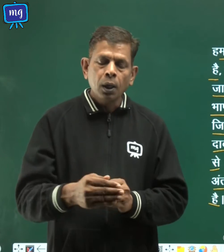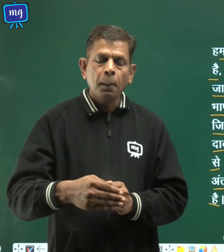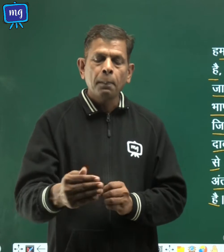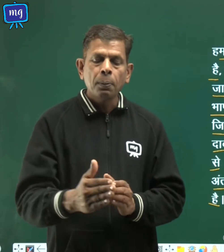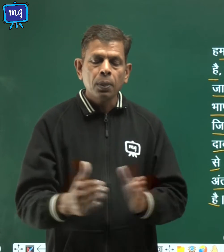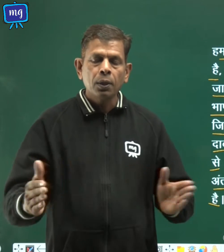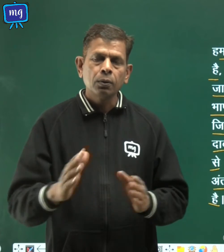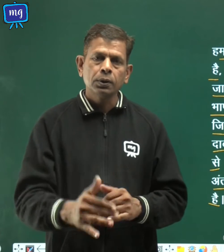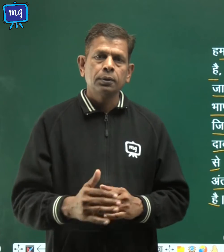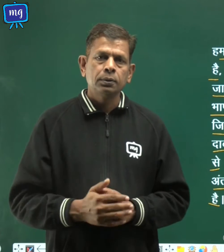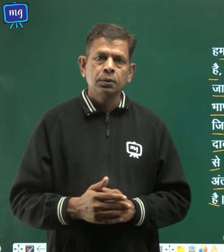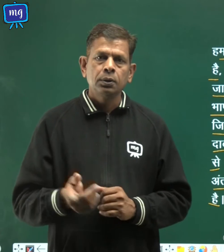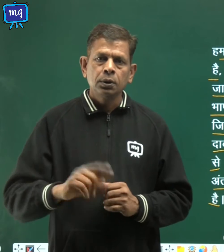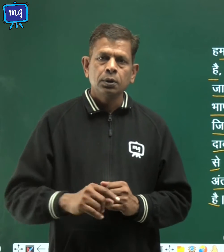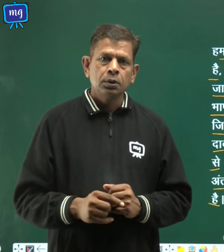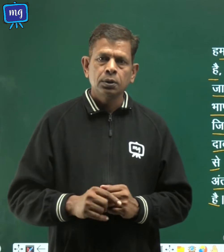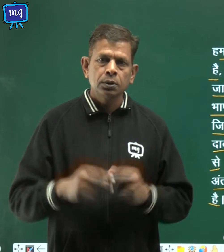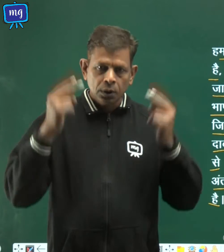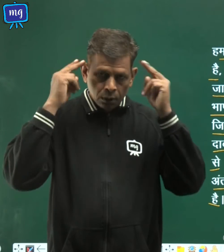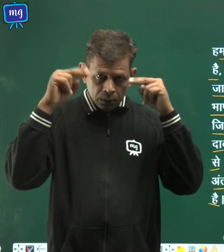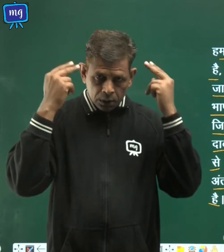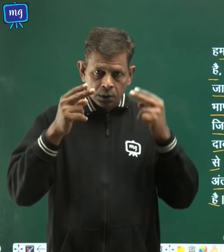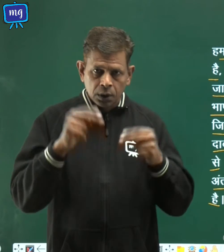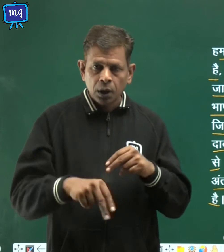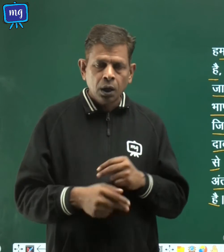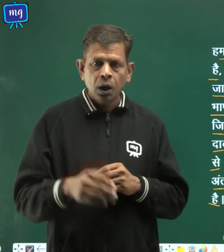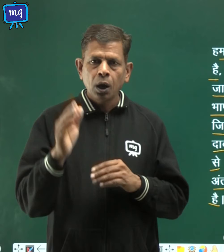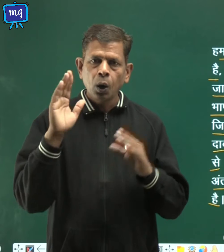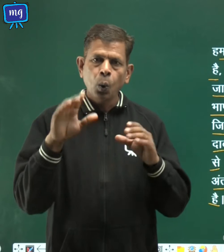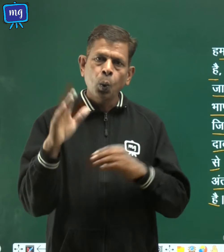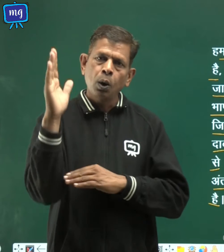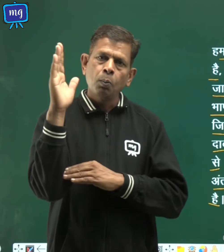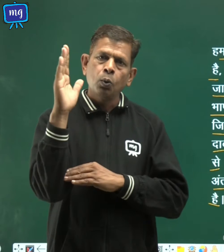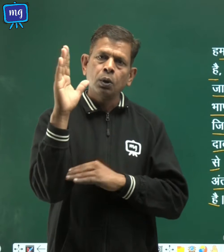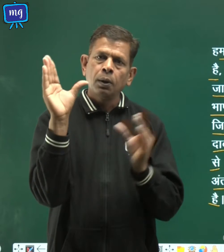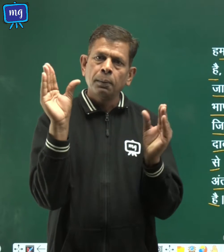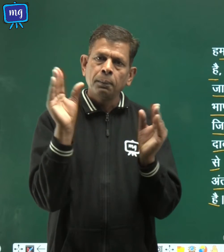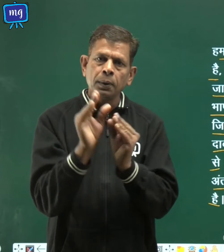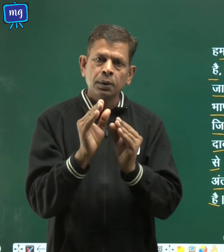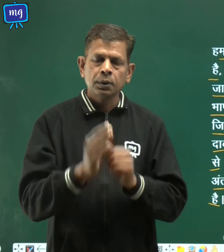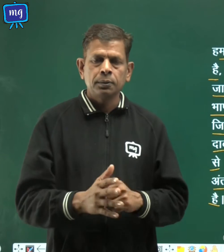है, जिसकी वजह से ये बोतल पिचक जाती है।